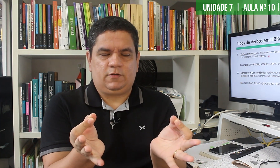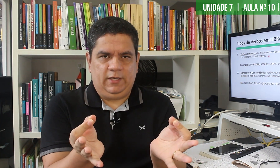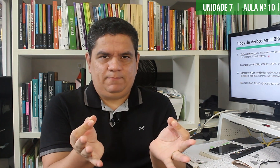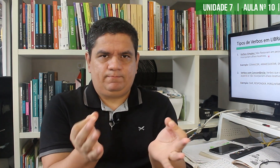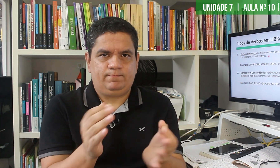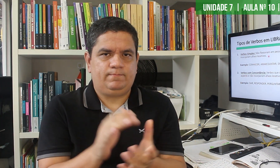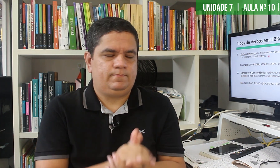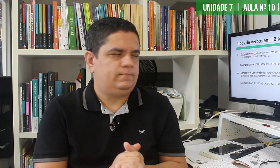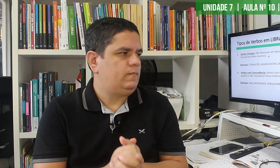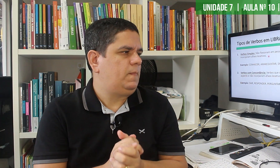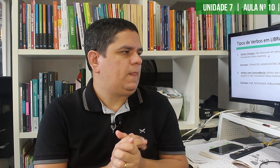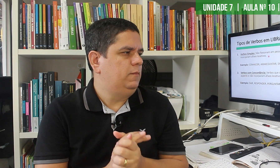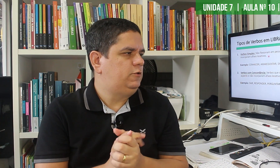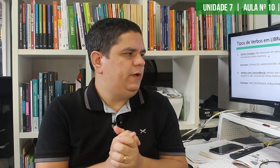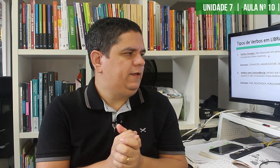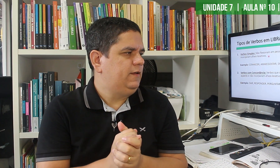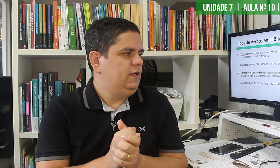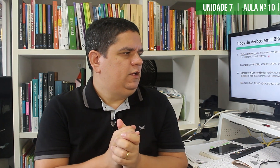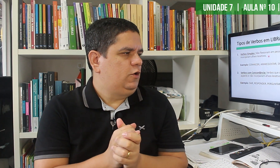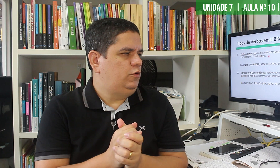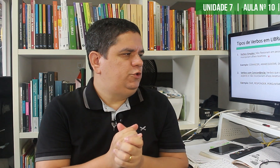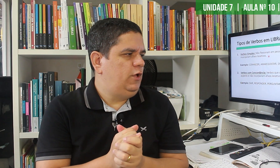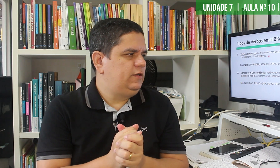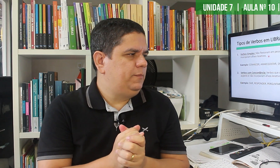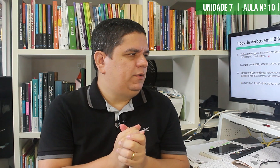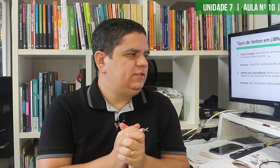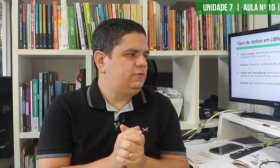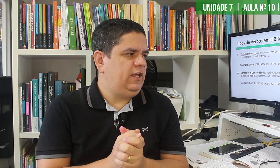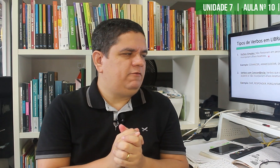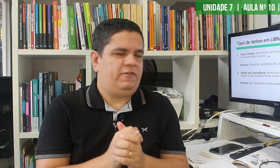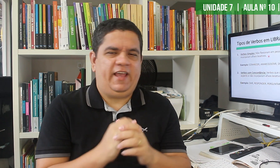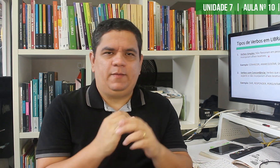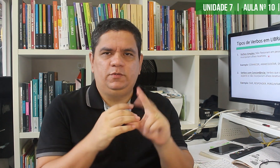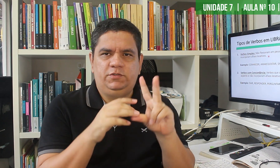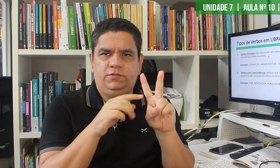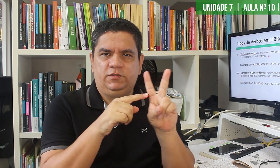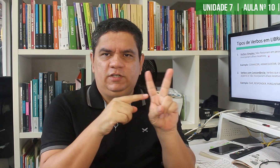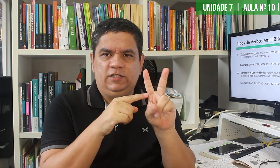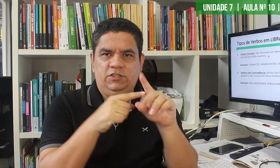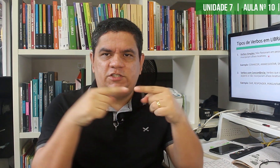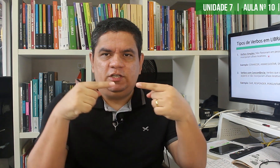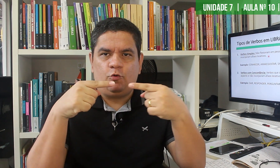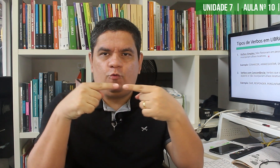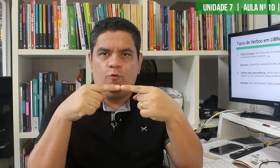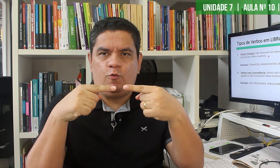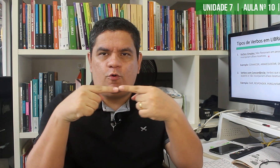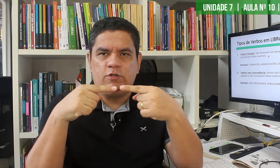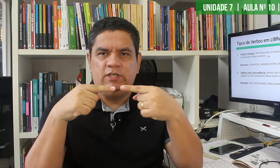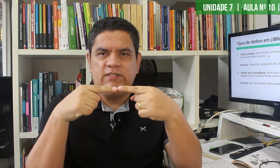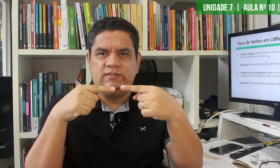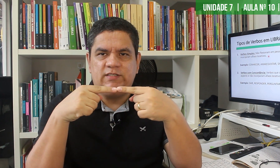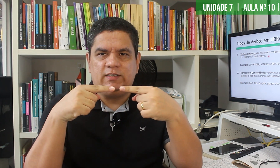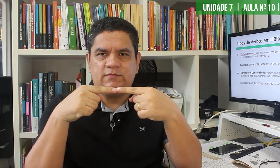ok? Muito bem. Continuando, depois eu tenho verbos de concordância,